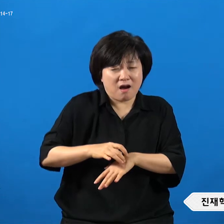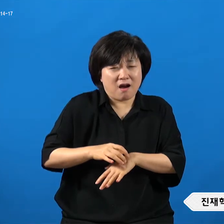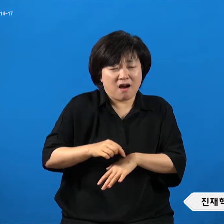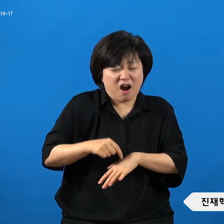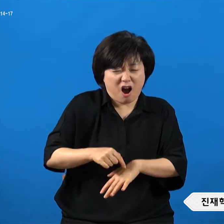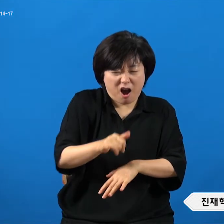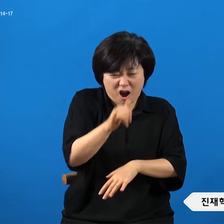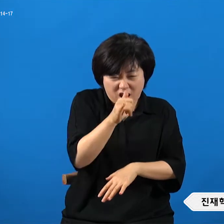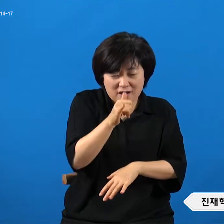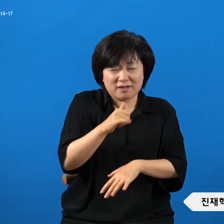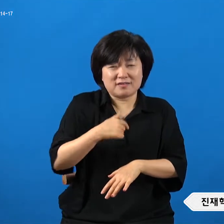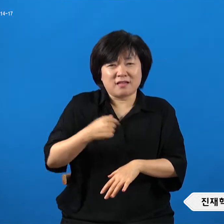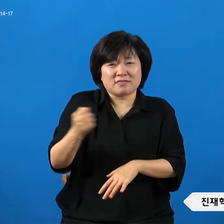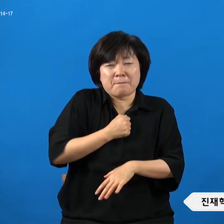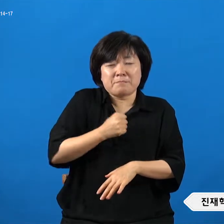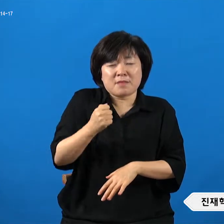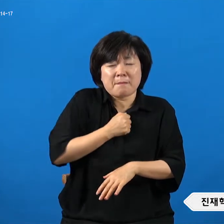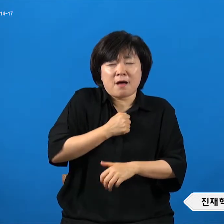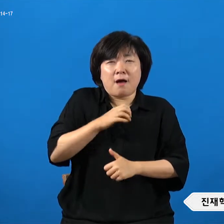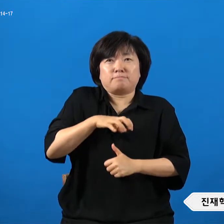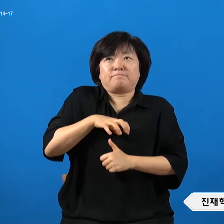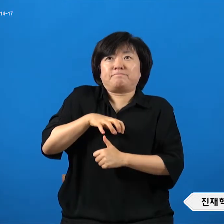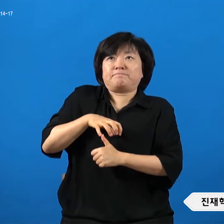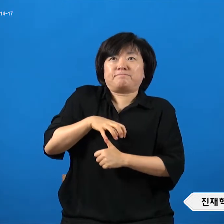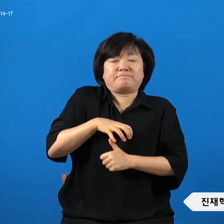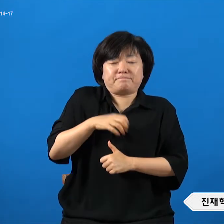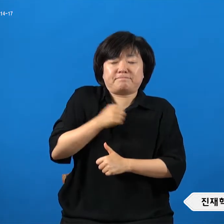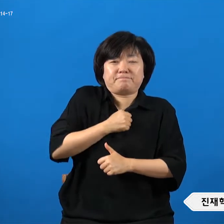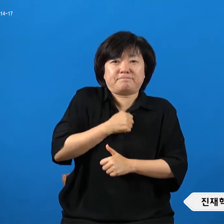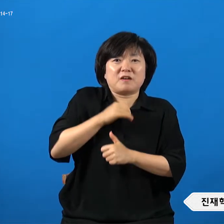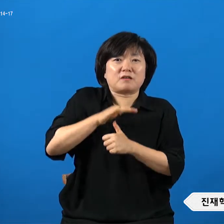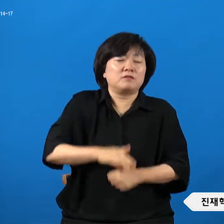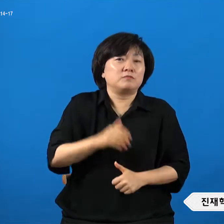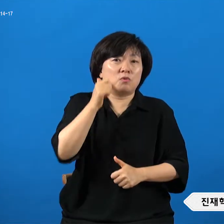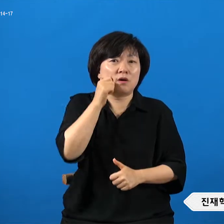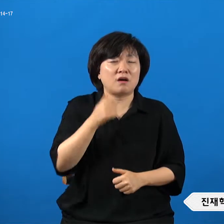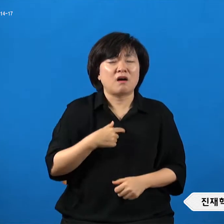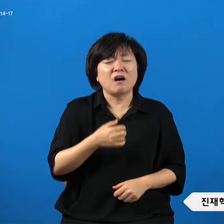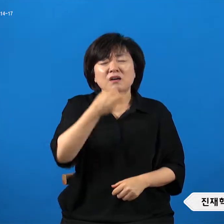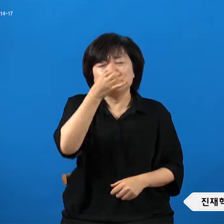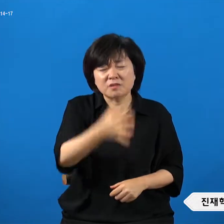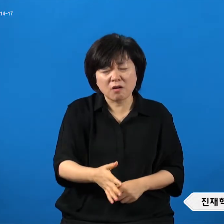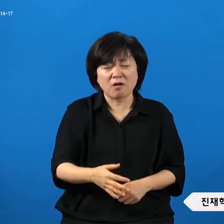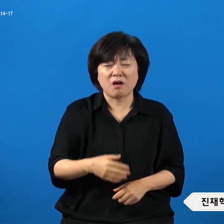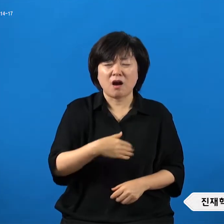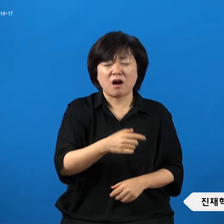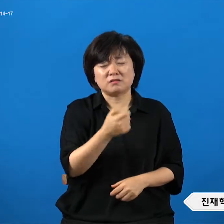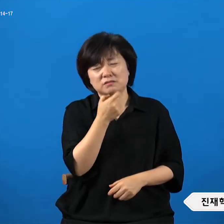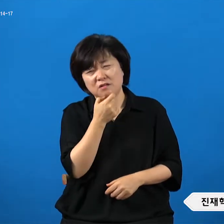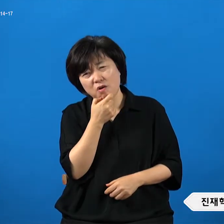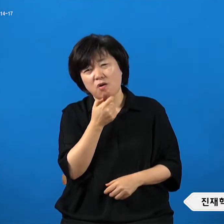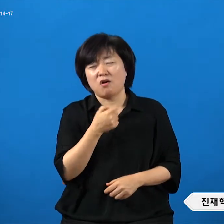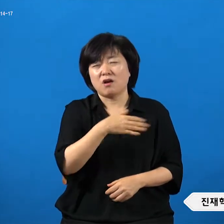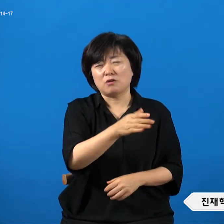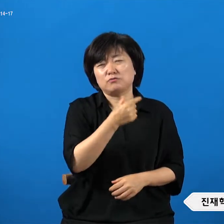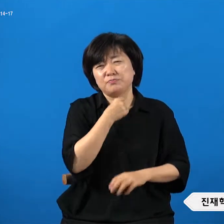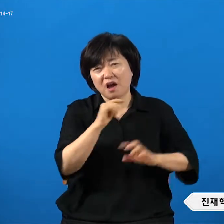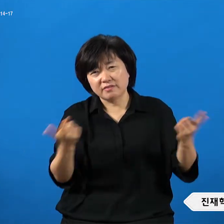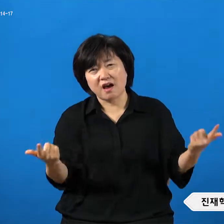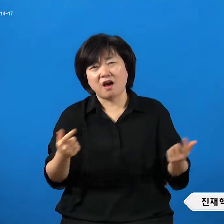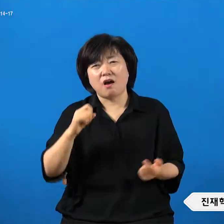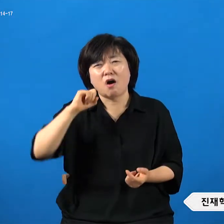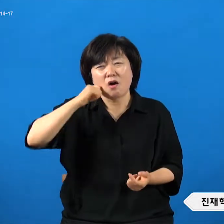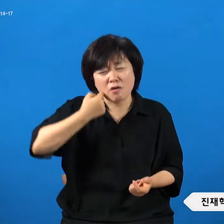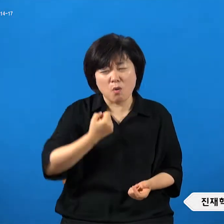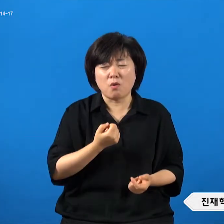견딜 수 없나이다. 내가 힘들어서 하고 싶지 않아서 아니 가고 싶지 않아서